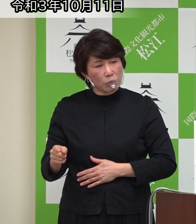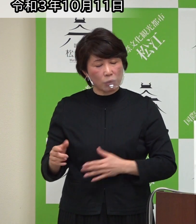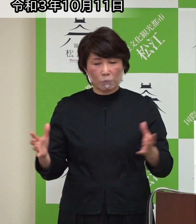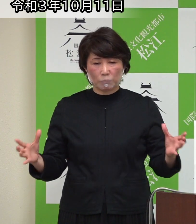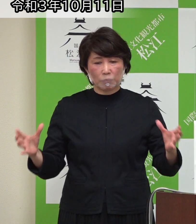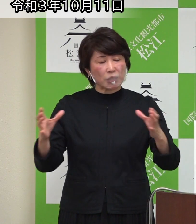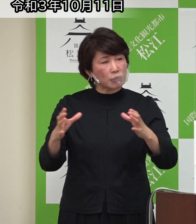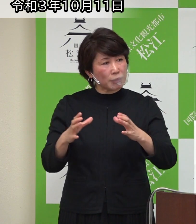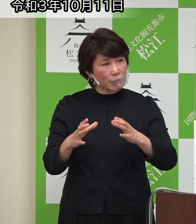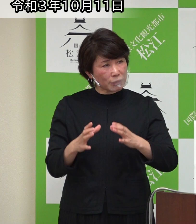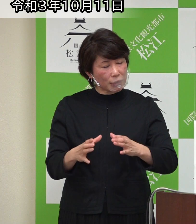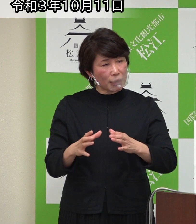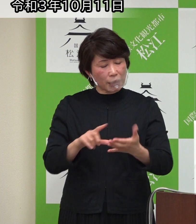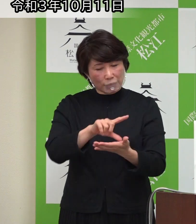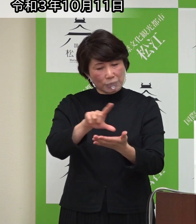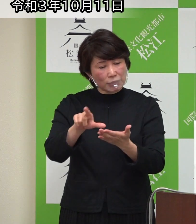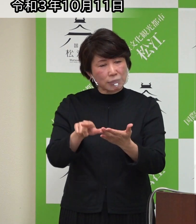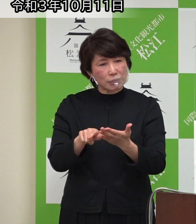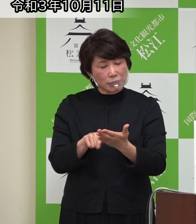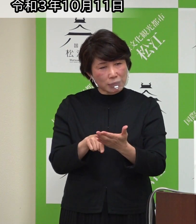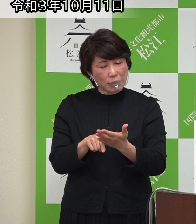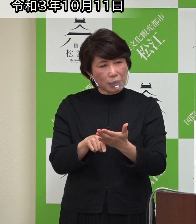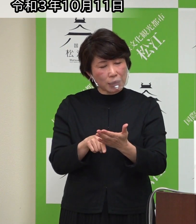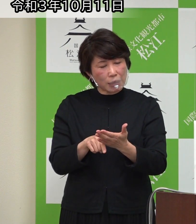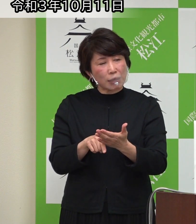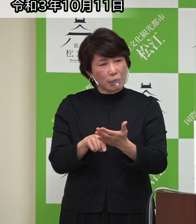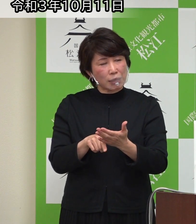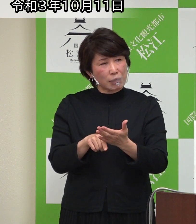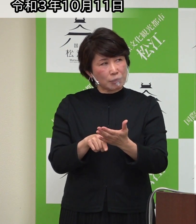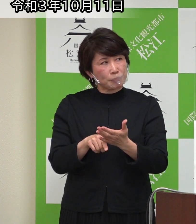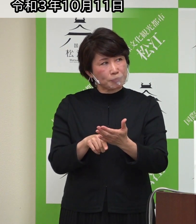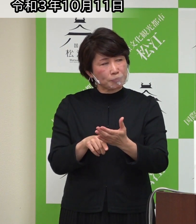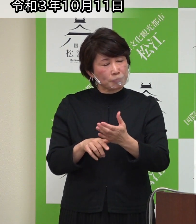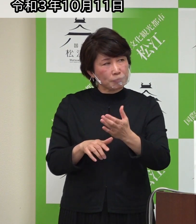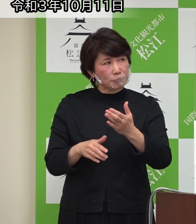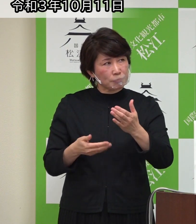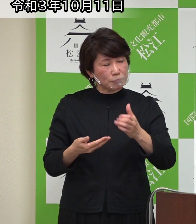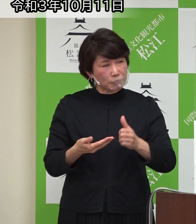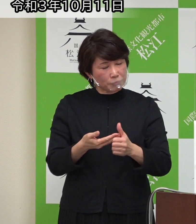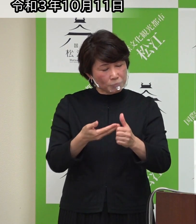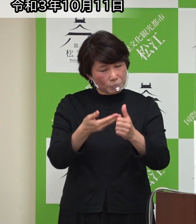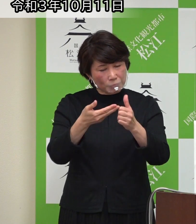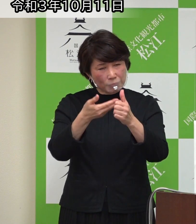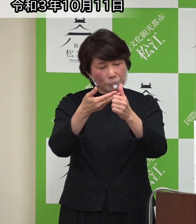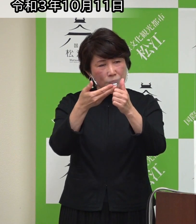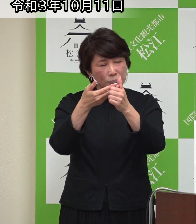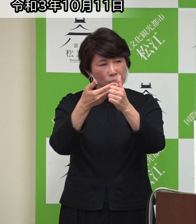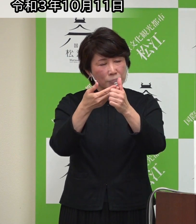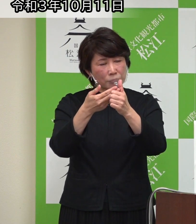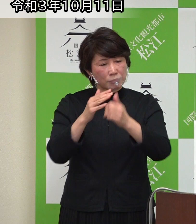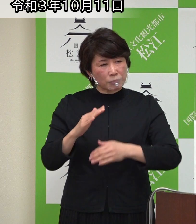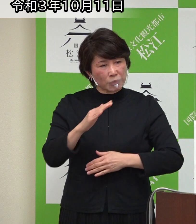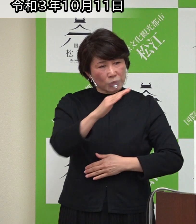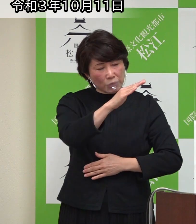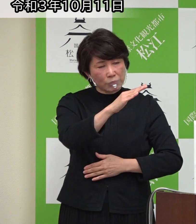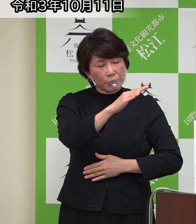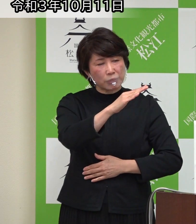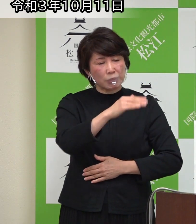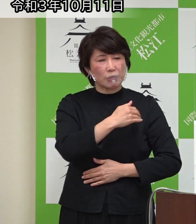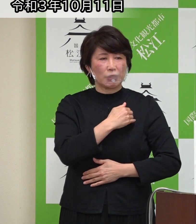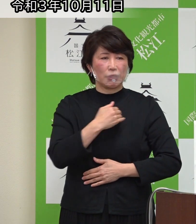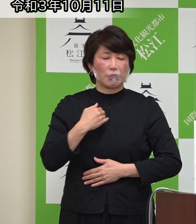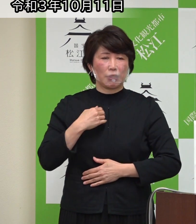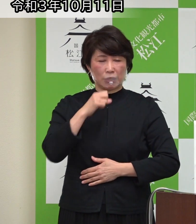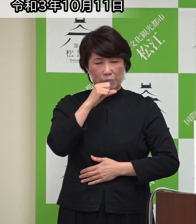域としての力をさらにこう育んでいくということができると思ってますので、こういった取り組みはこれからもぜひ続けていきたいと考えています